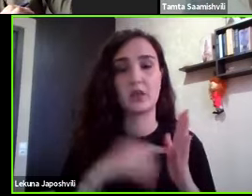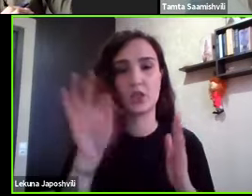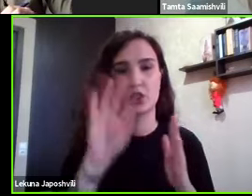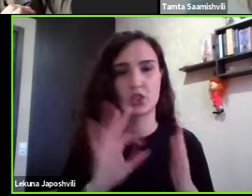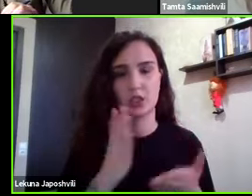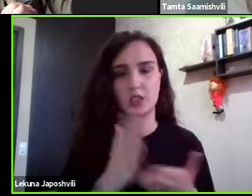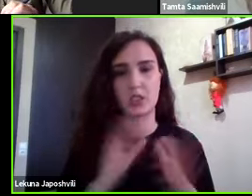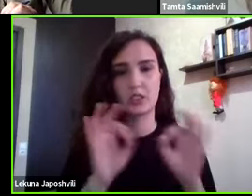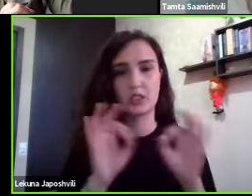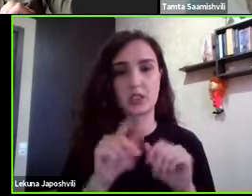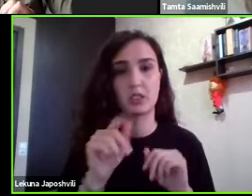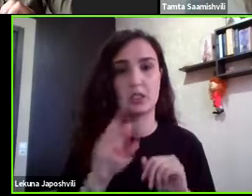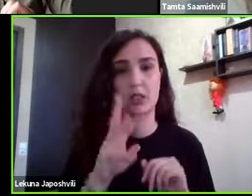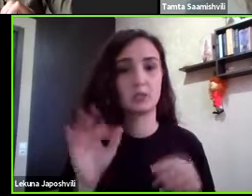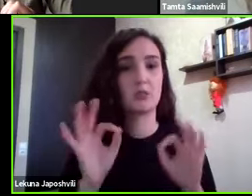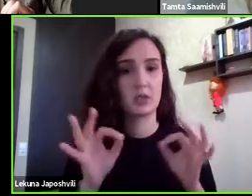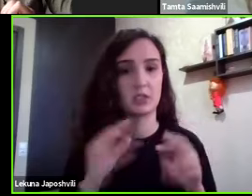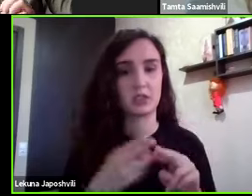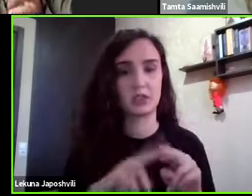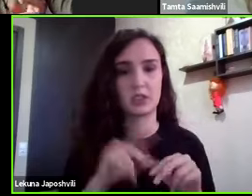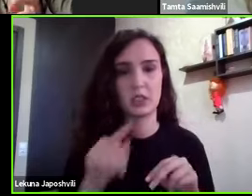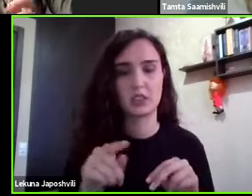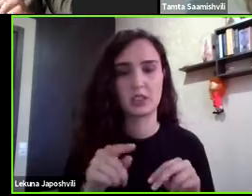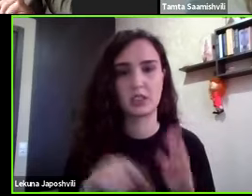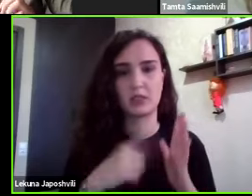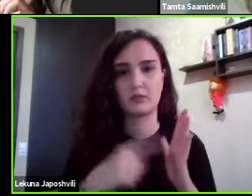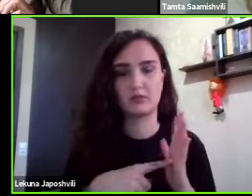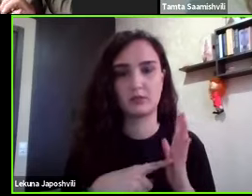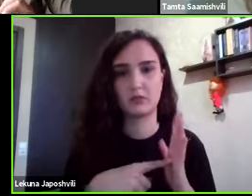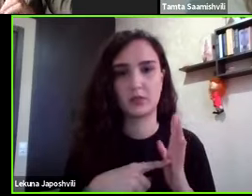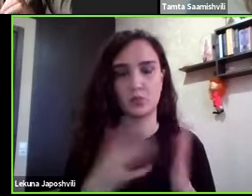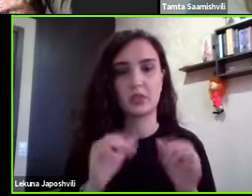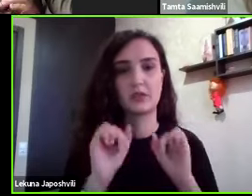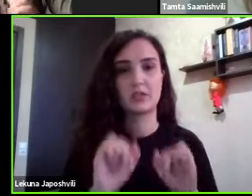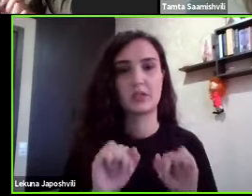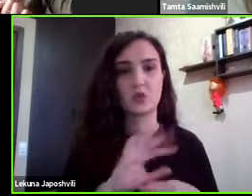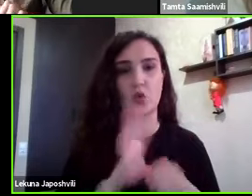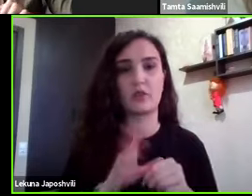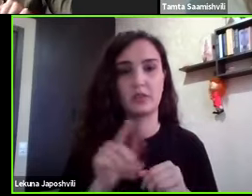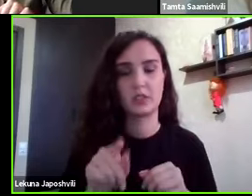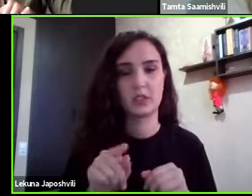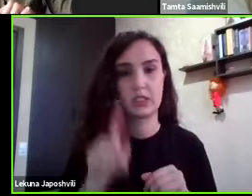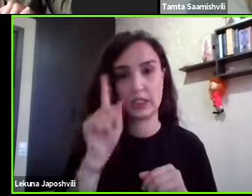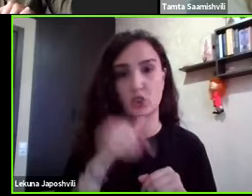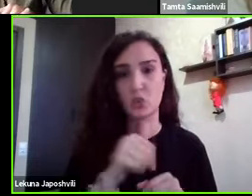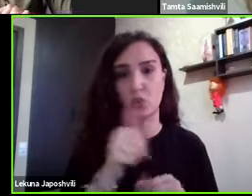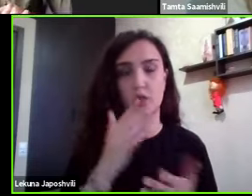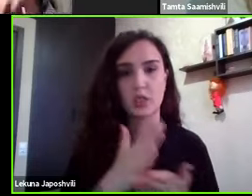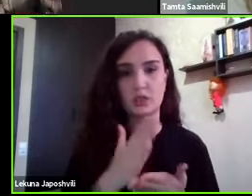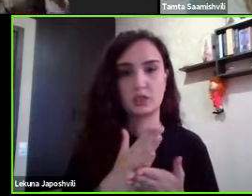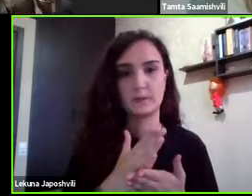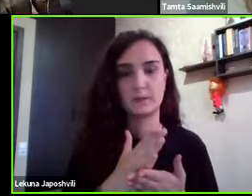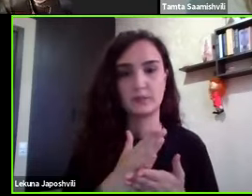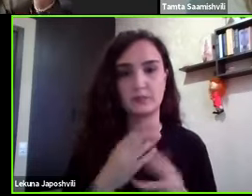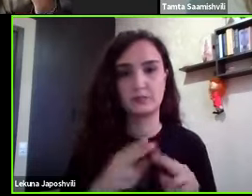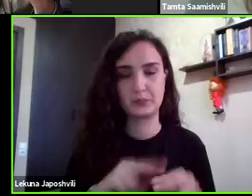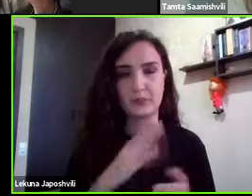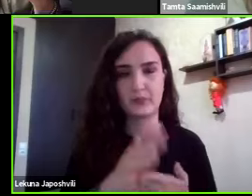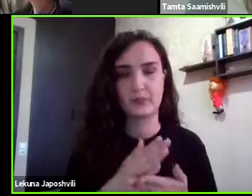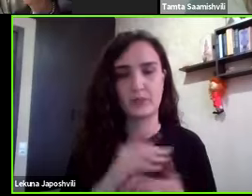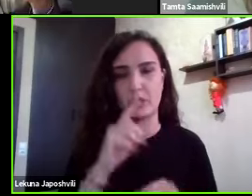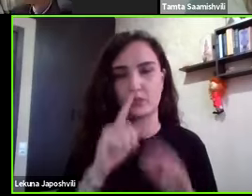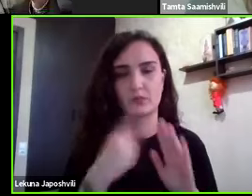ხოლმე, თამთა მართალია ეს კითხვა, რომ თუ დაგვიცავს კოვიდისგან. იცით როგორ არის? ეს არის